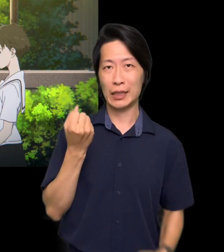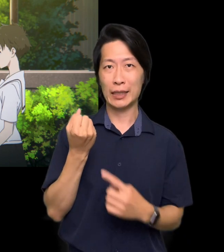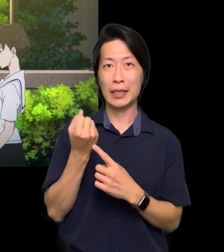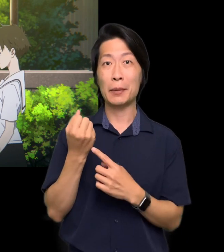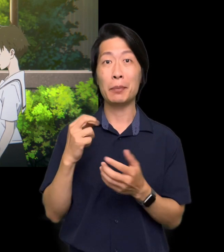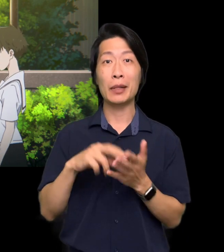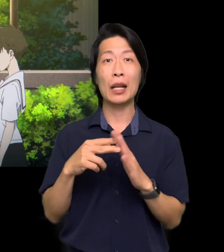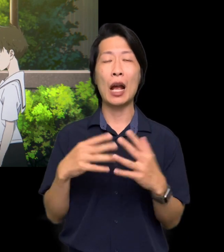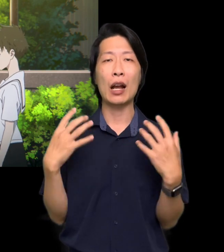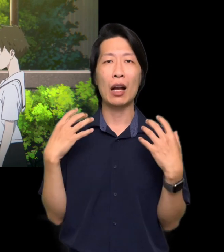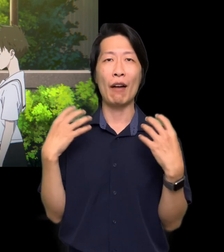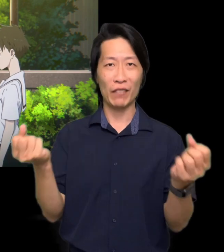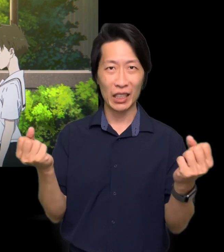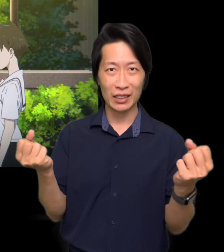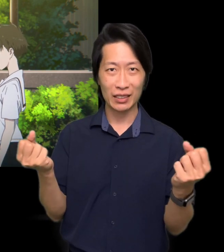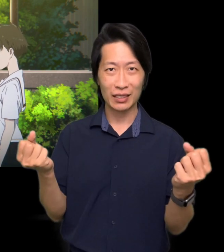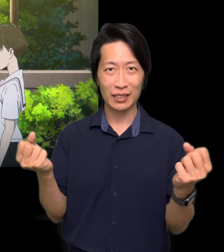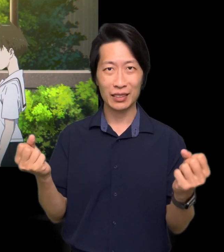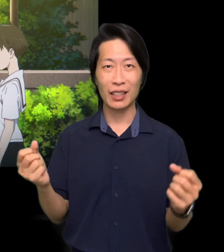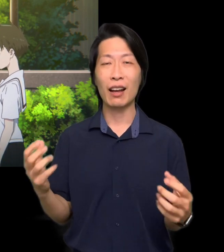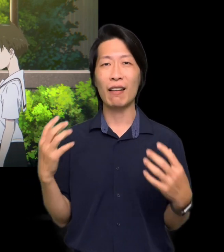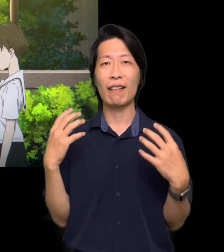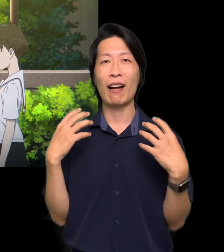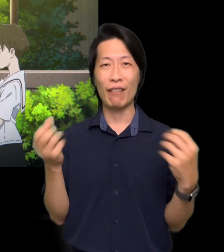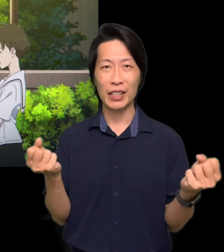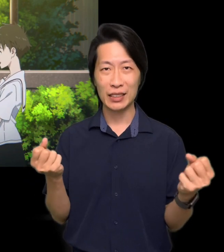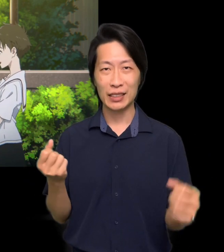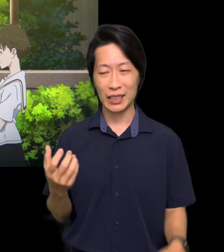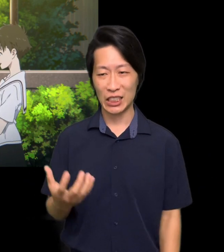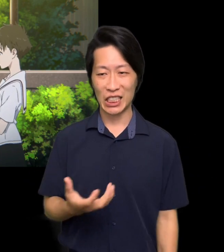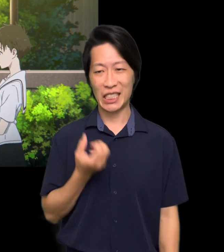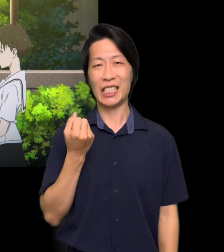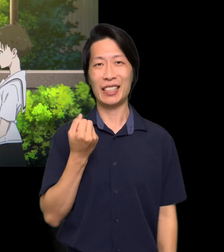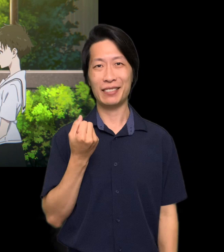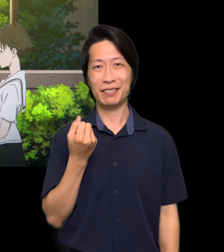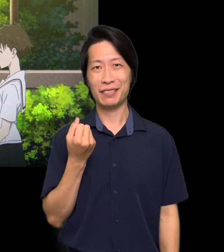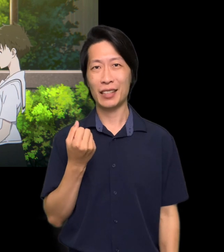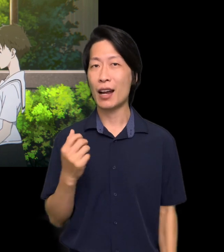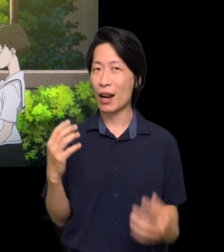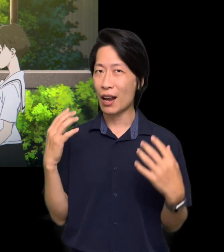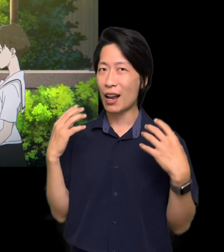And that 自信 means confidence. 自信 confidence.